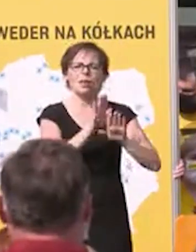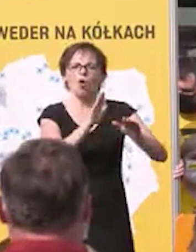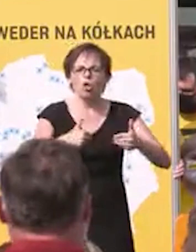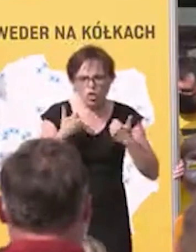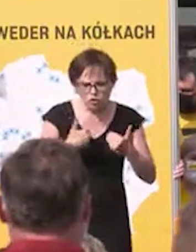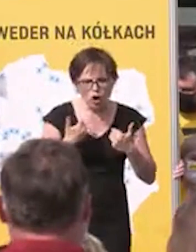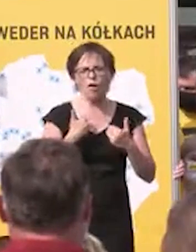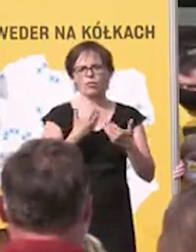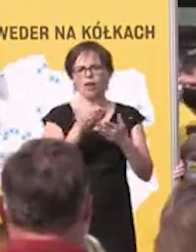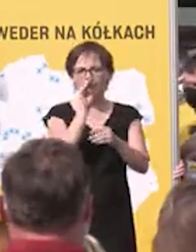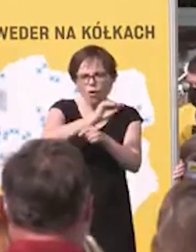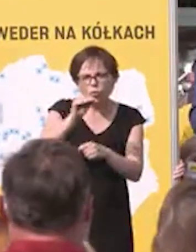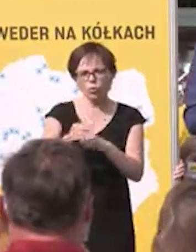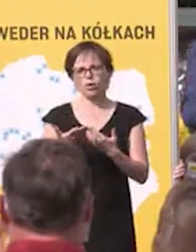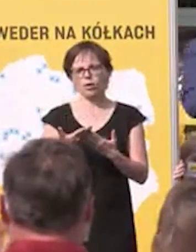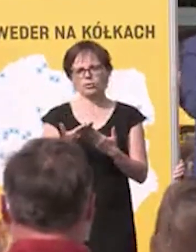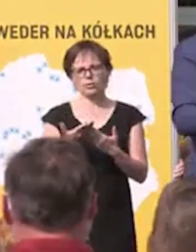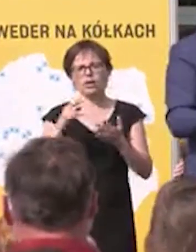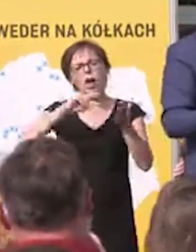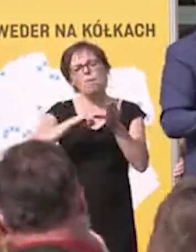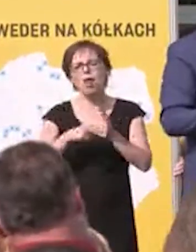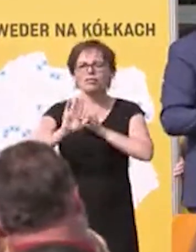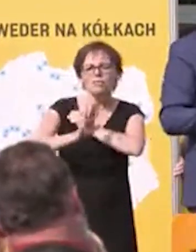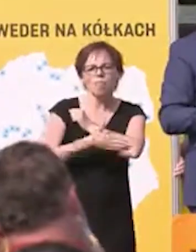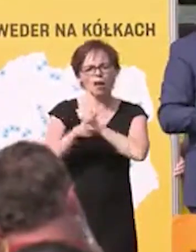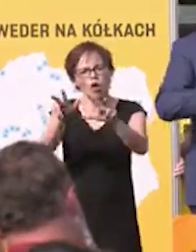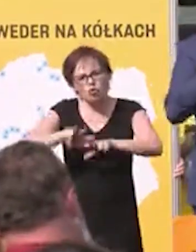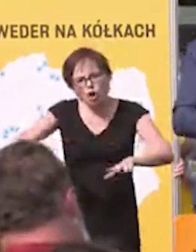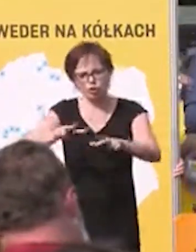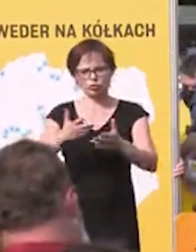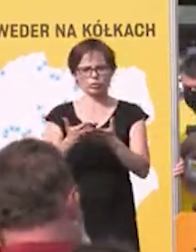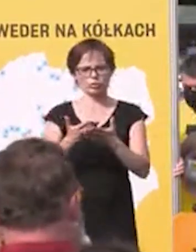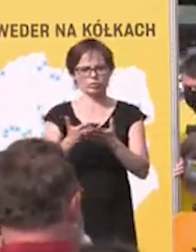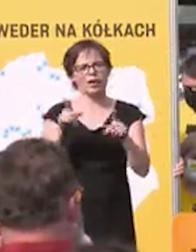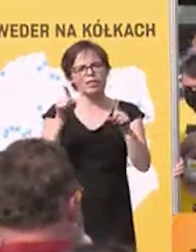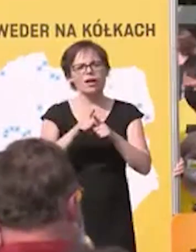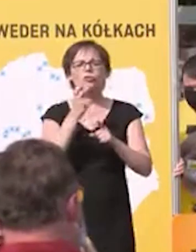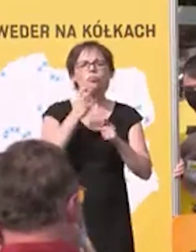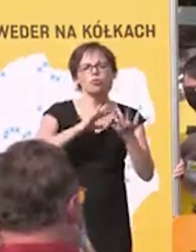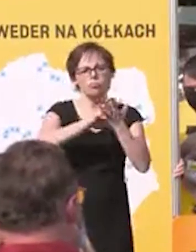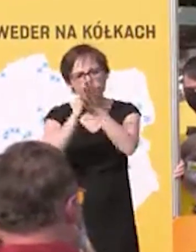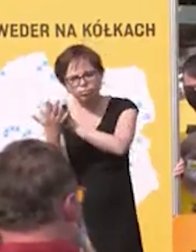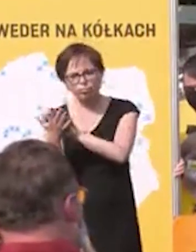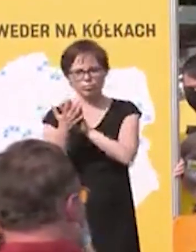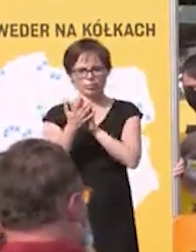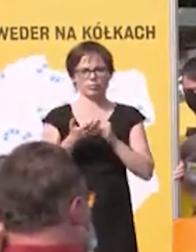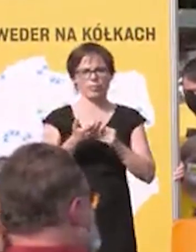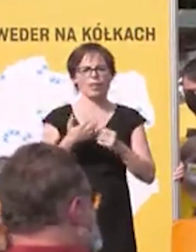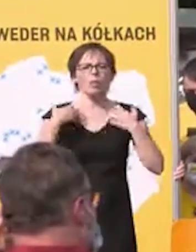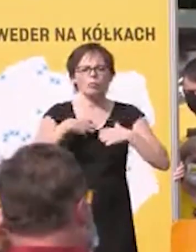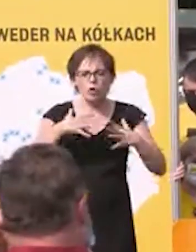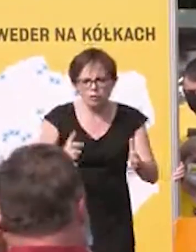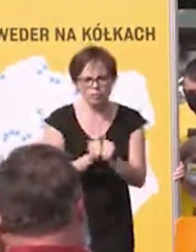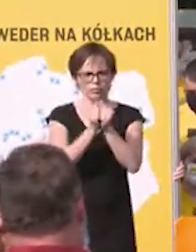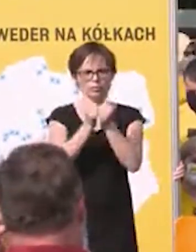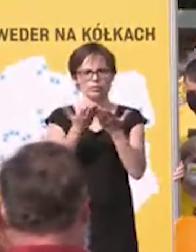zdrowia, edukacji, to plan wsparcia rodziny, transformacji energetycznej, ratowania środowiska,